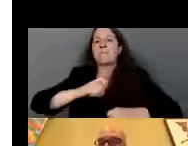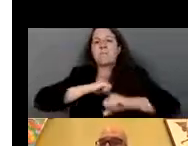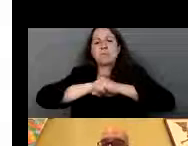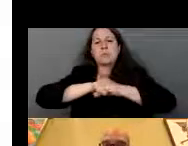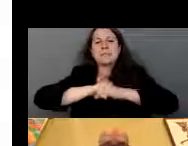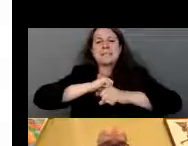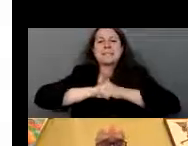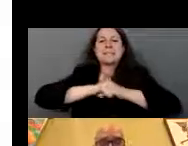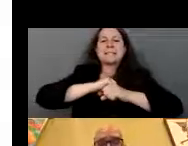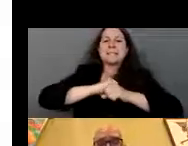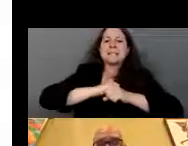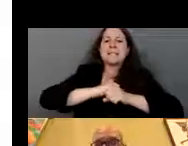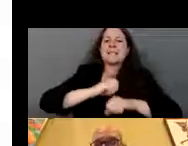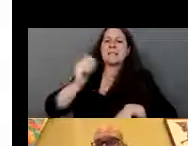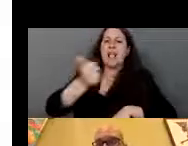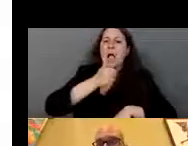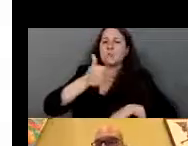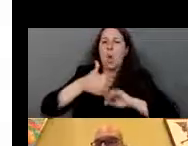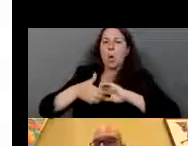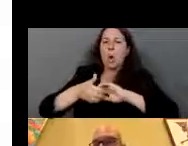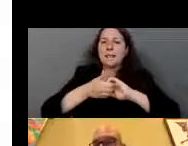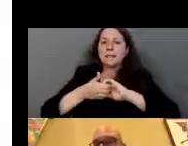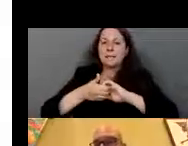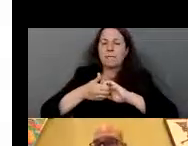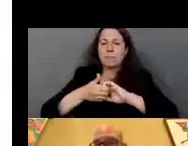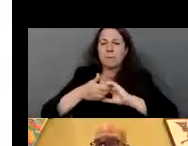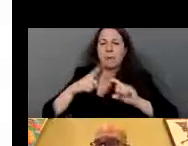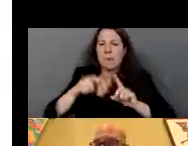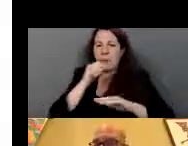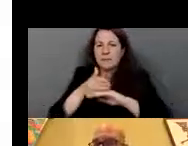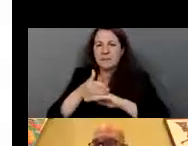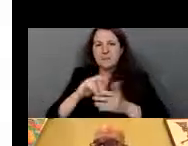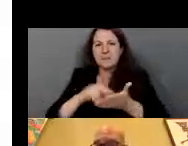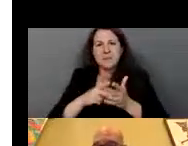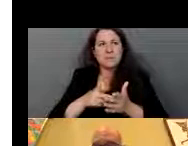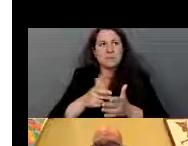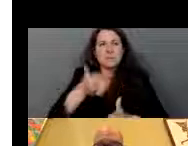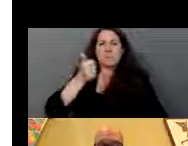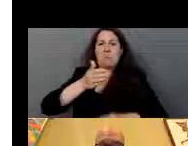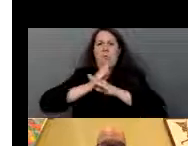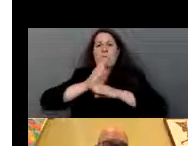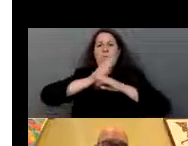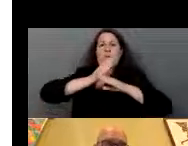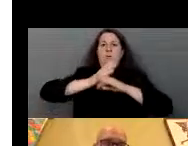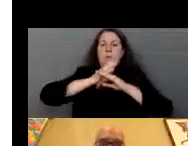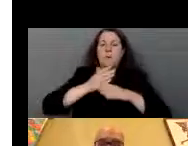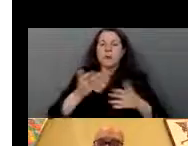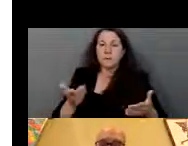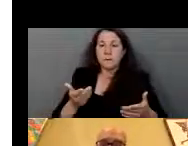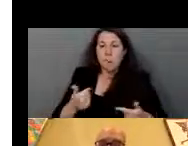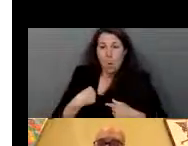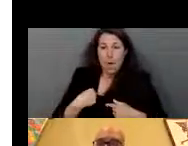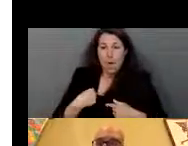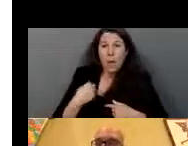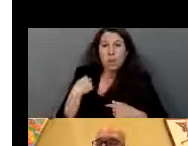le transport collectif n'est pas accessible pour tous, ça ne fait que renforcer donc, les barrières. Et je dois vous dire, là, ça fait peut-être 2 ans que je travaille